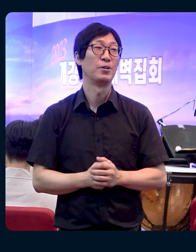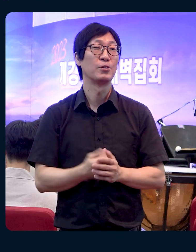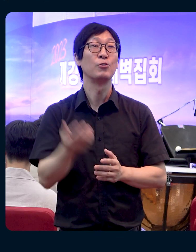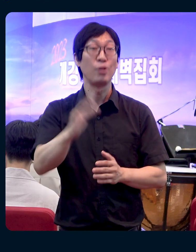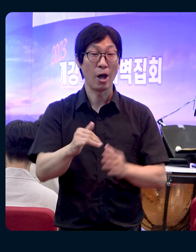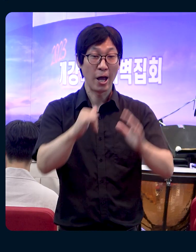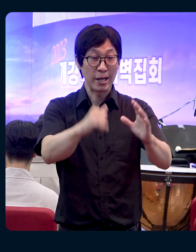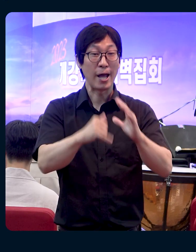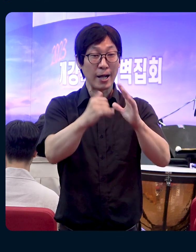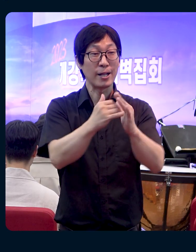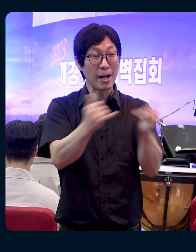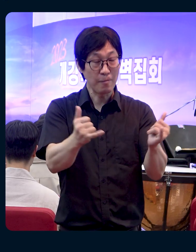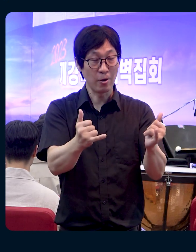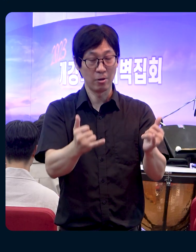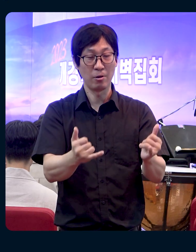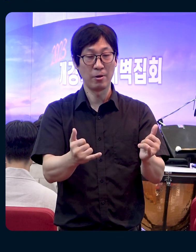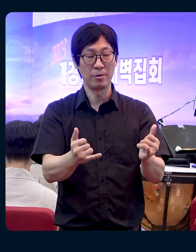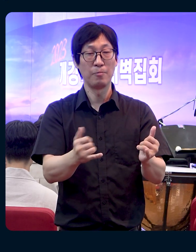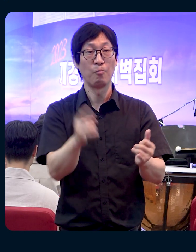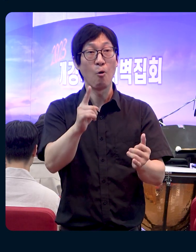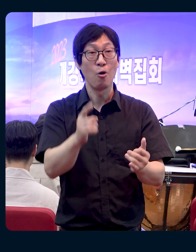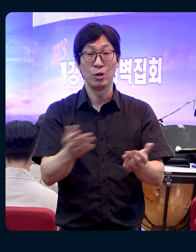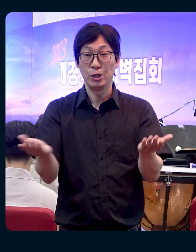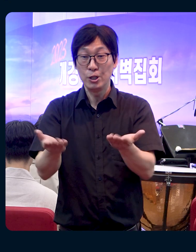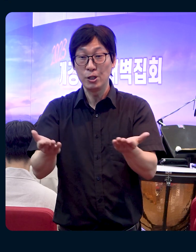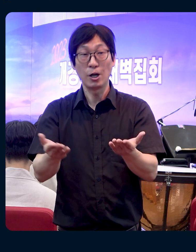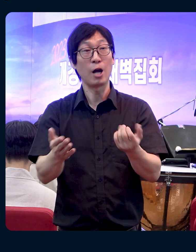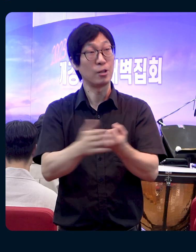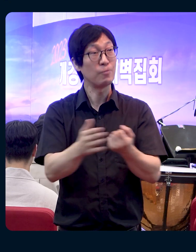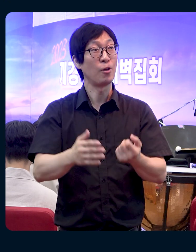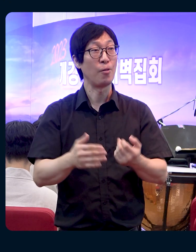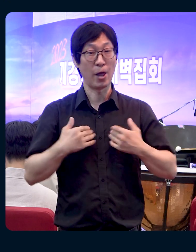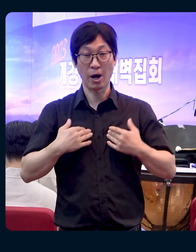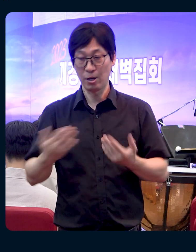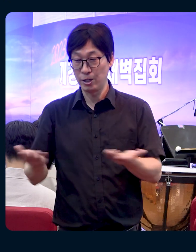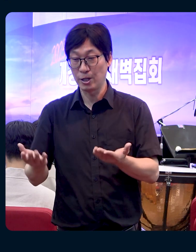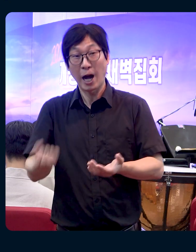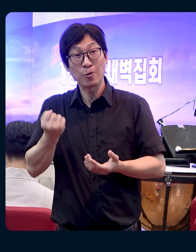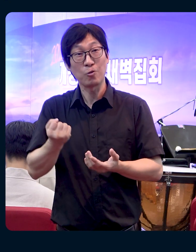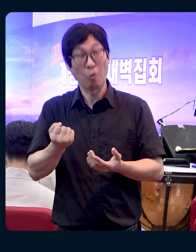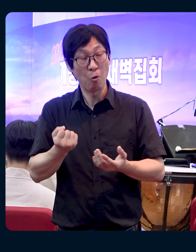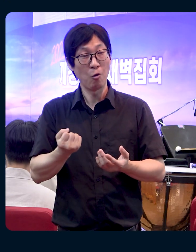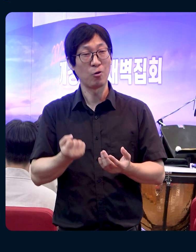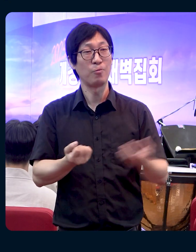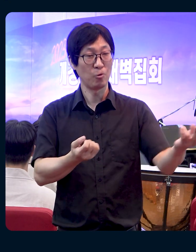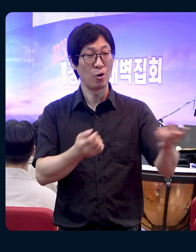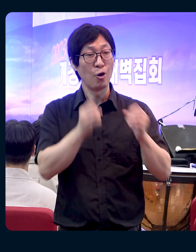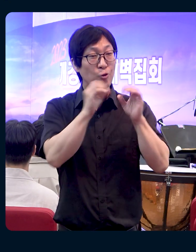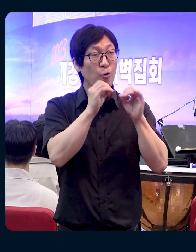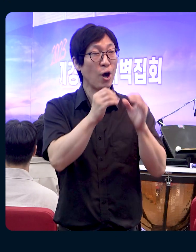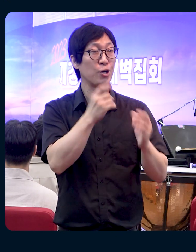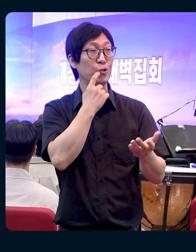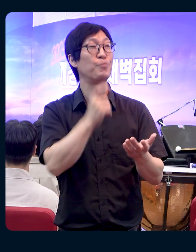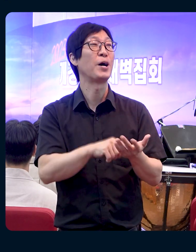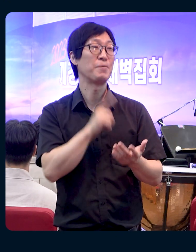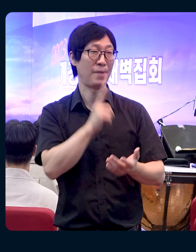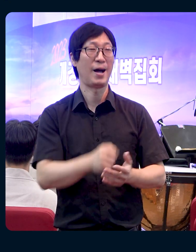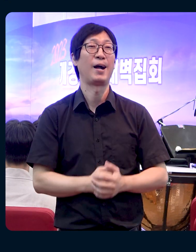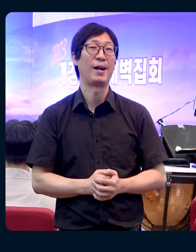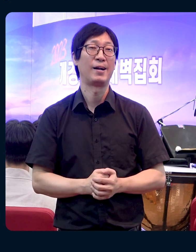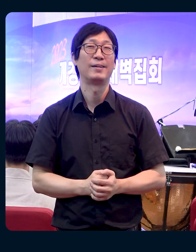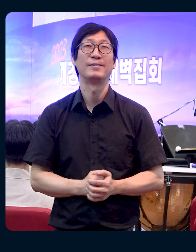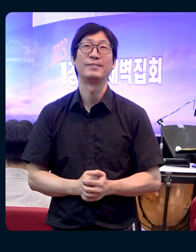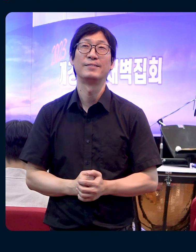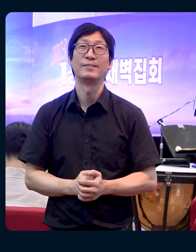있는 통로예요. 그런 면에서 이건 굉장히 우리한테 중요한 그런 것이다. 이 세 가지의 이해를 가지고 직업을 이해할 필요가